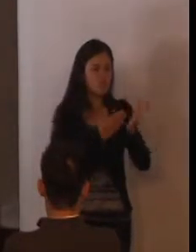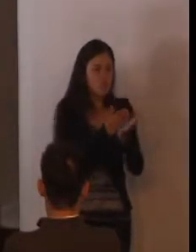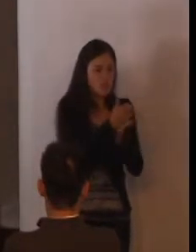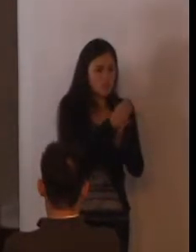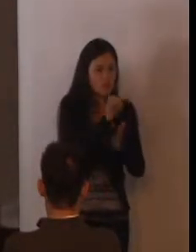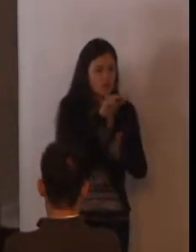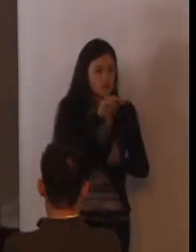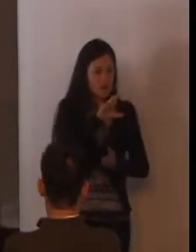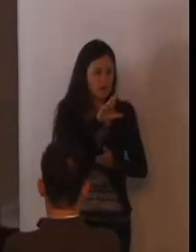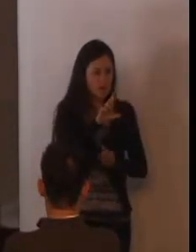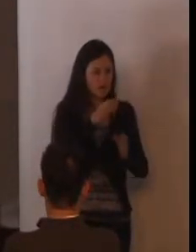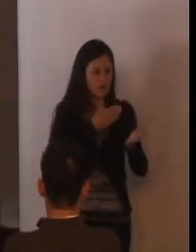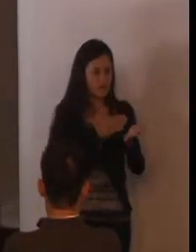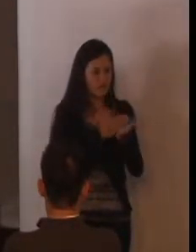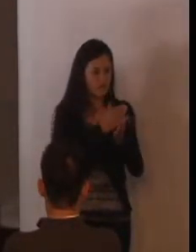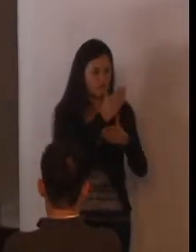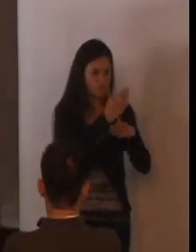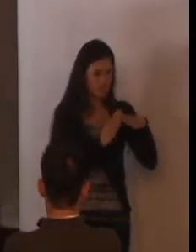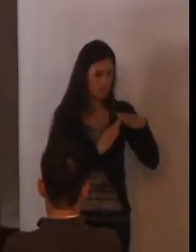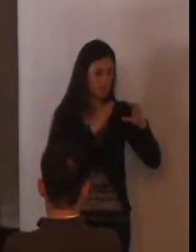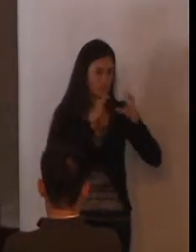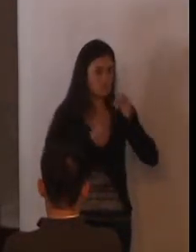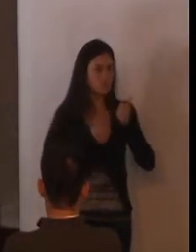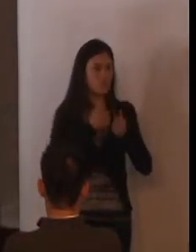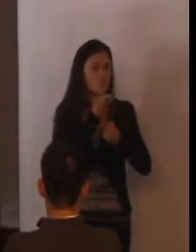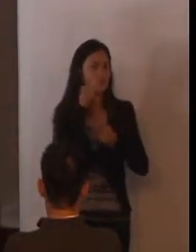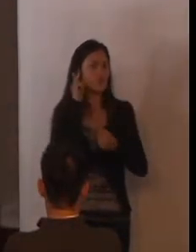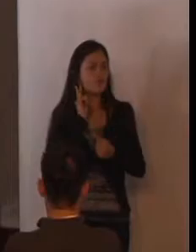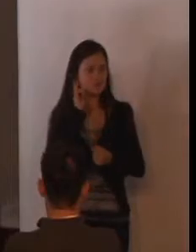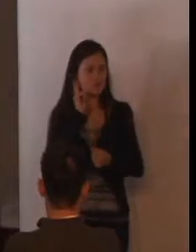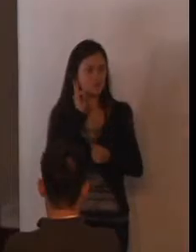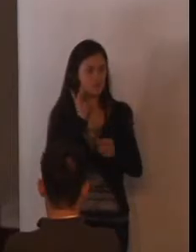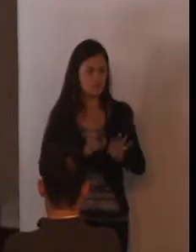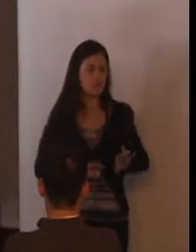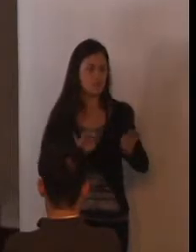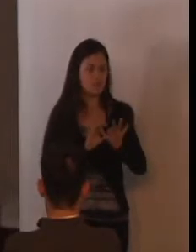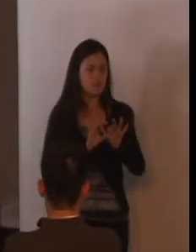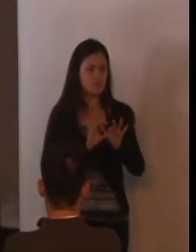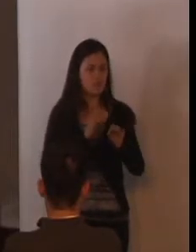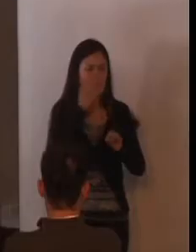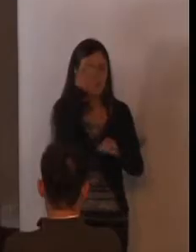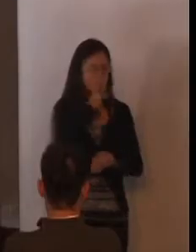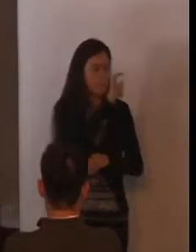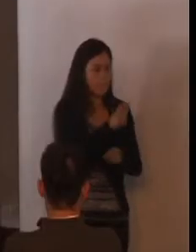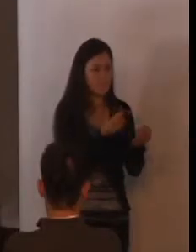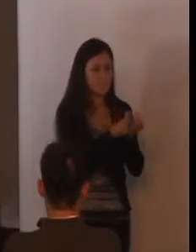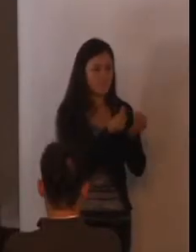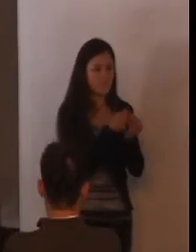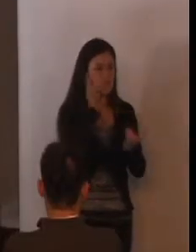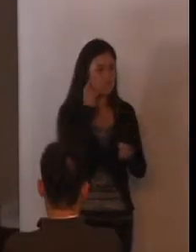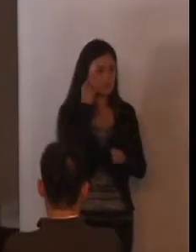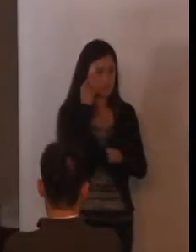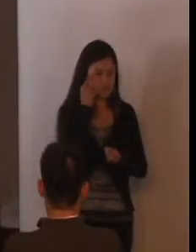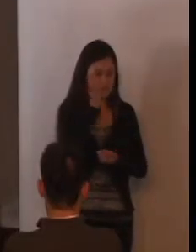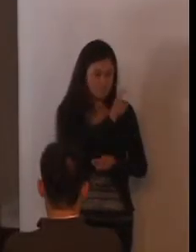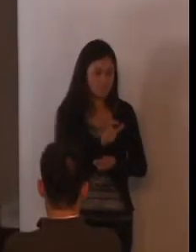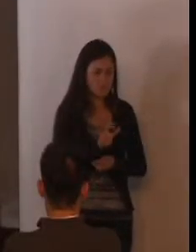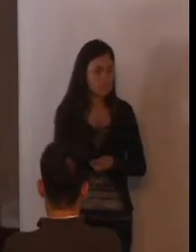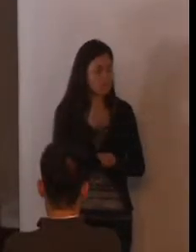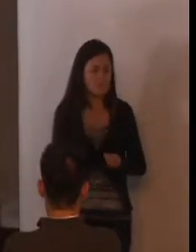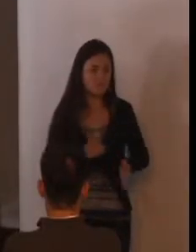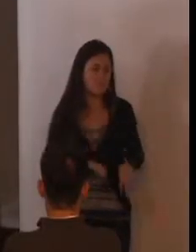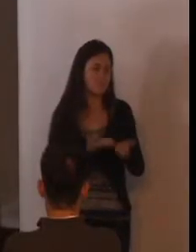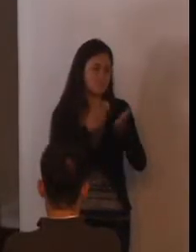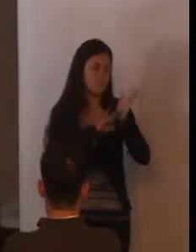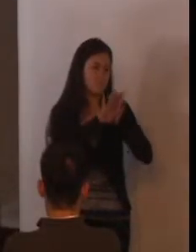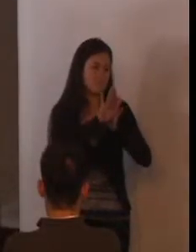la comunicación es la audición. Y este canal tiene grandes necesidades en las personas con síndrome de Down. Una